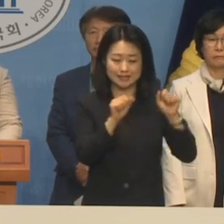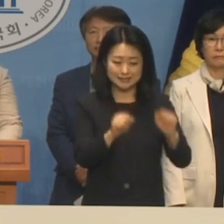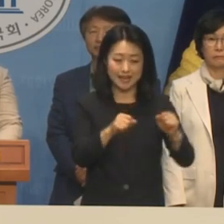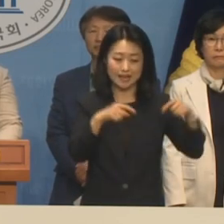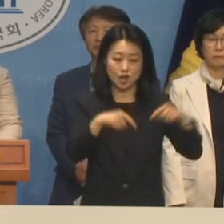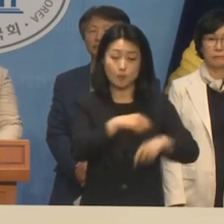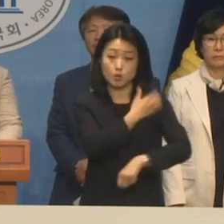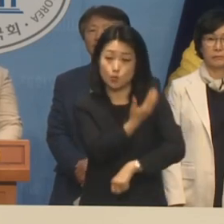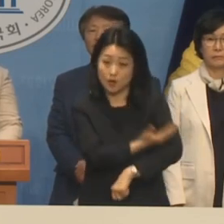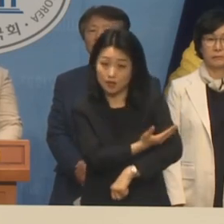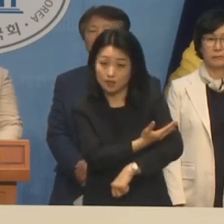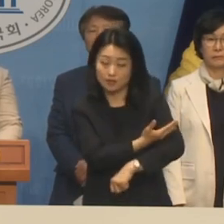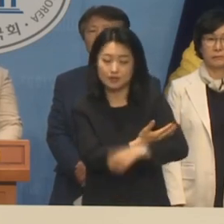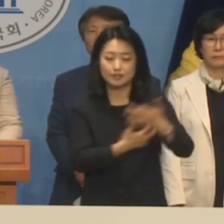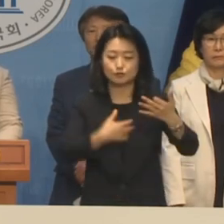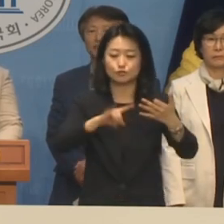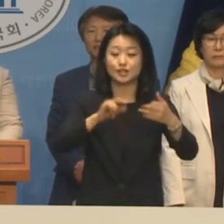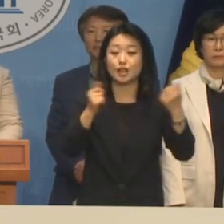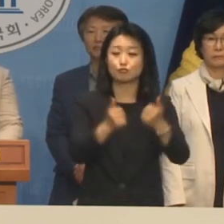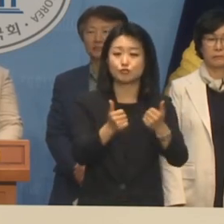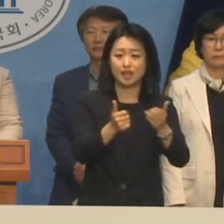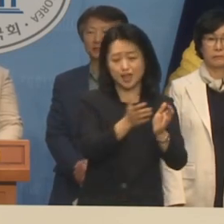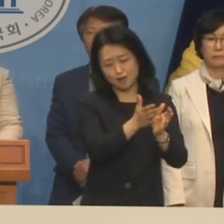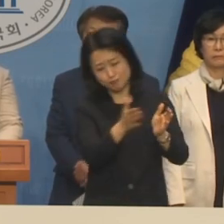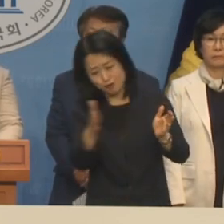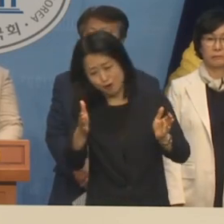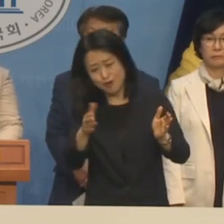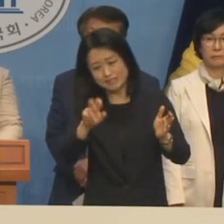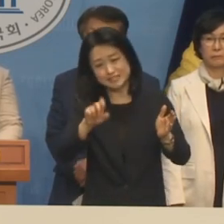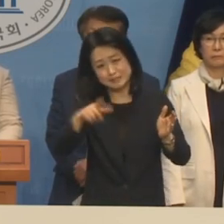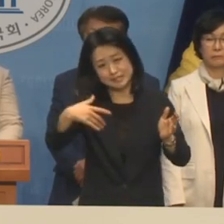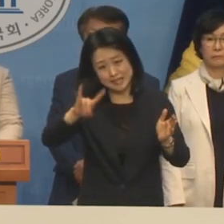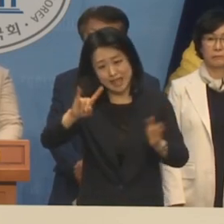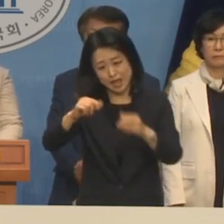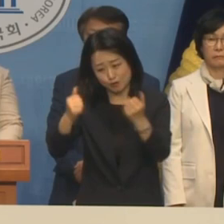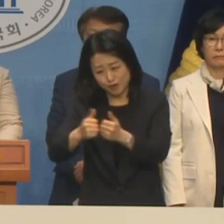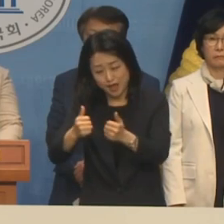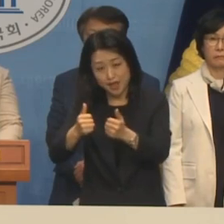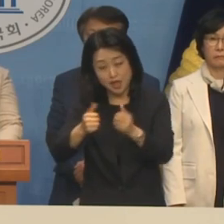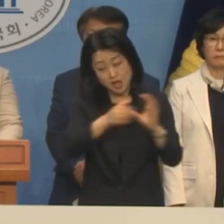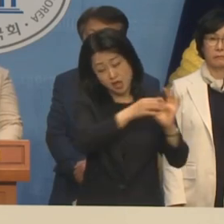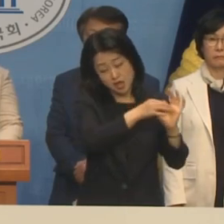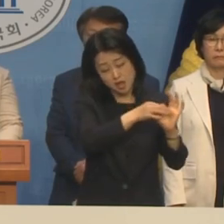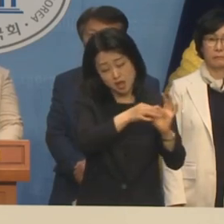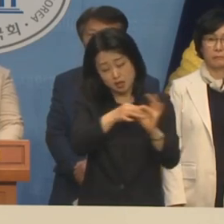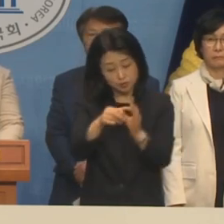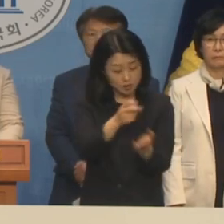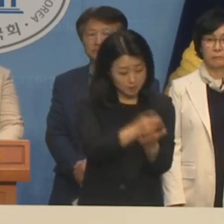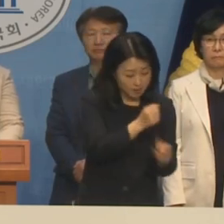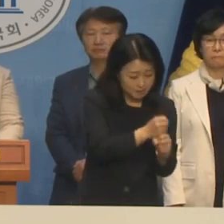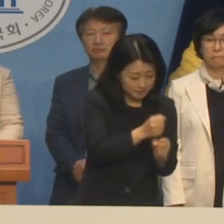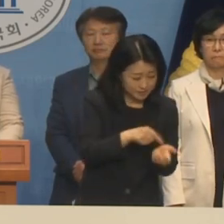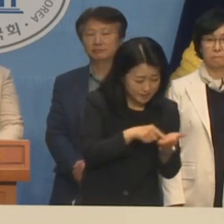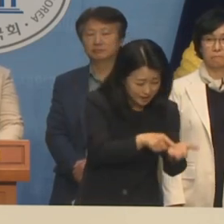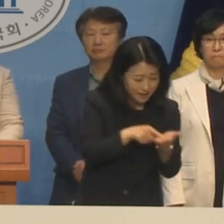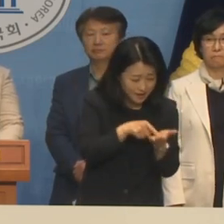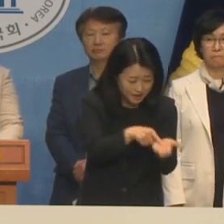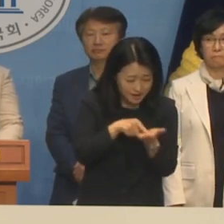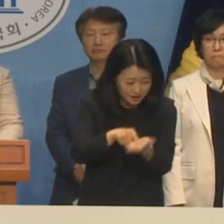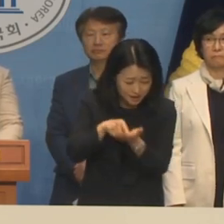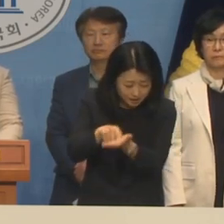상생협의권은 지난 19대 국회부터 21대 국회까지 계속해서 발의되며 논의되어